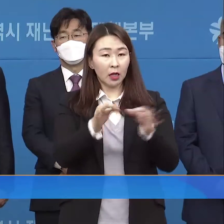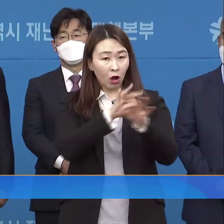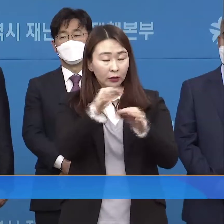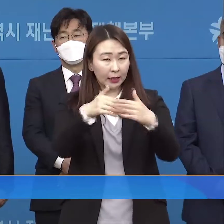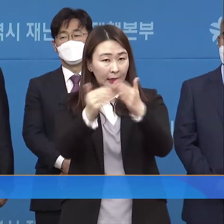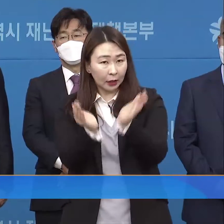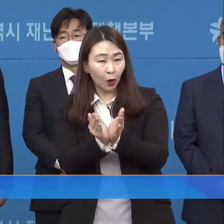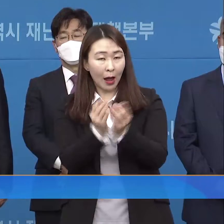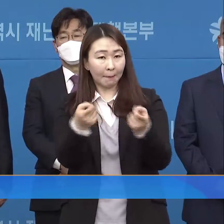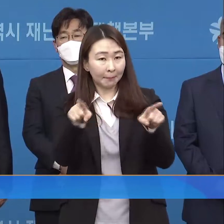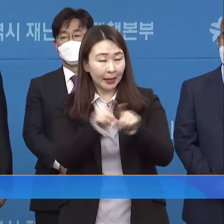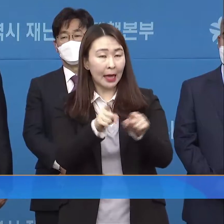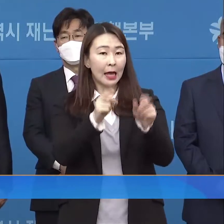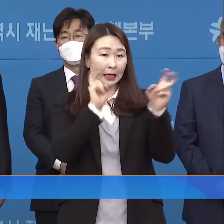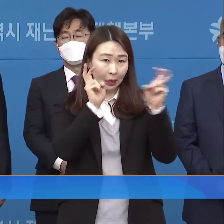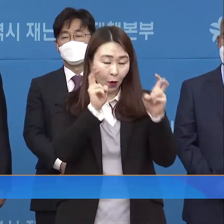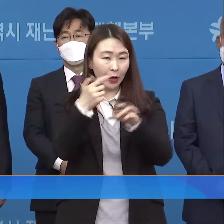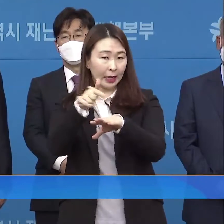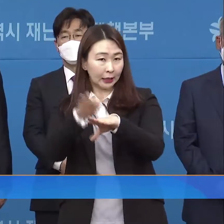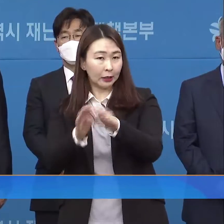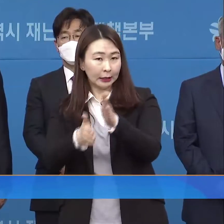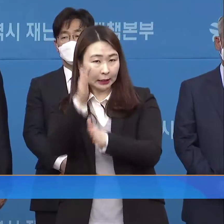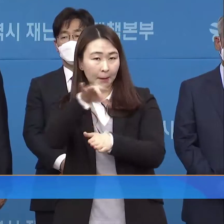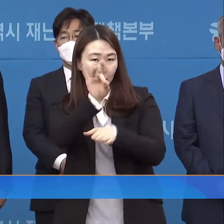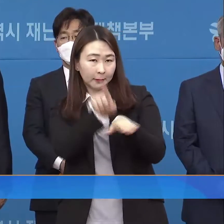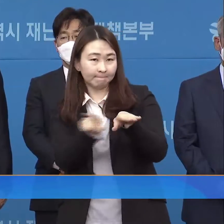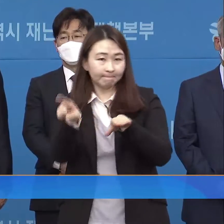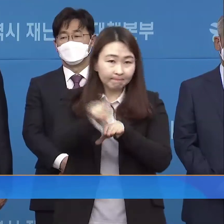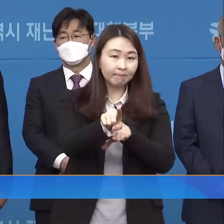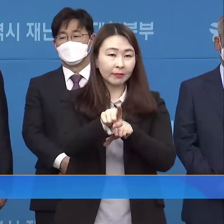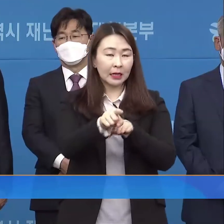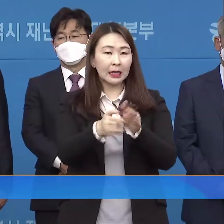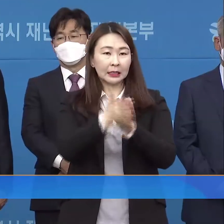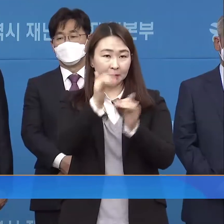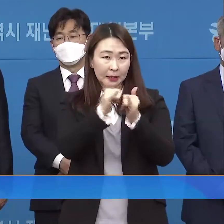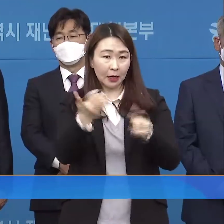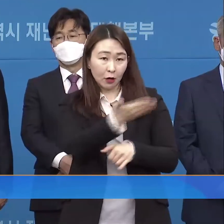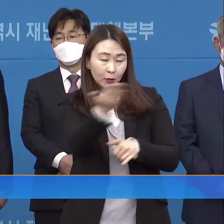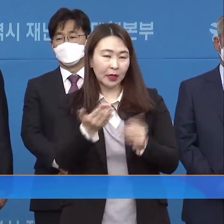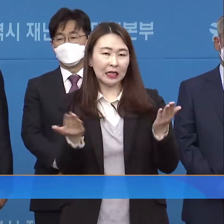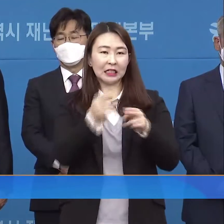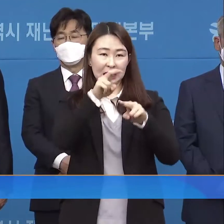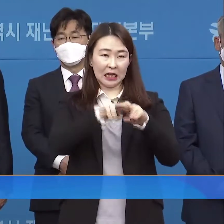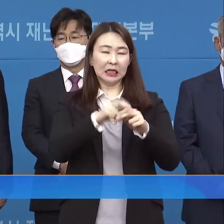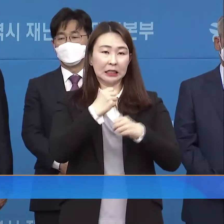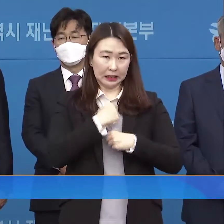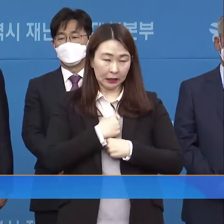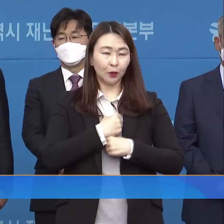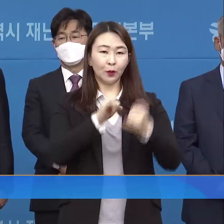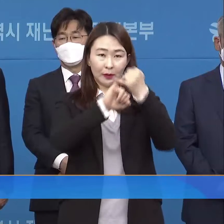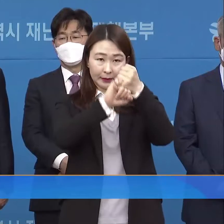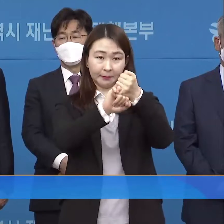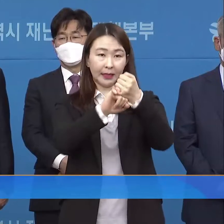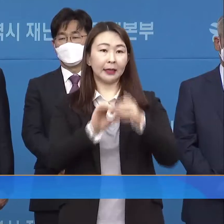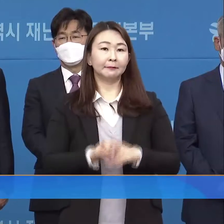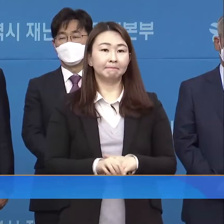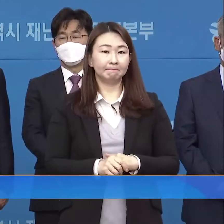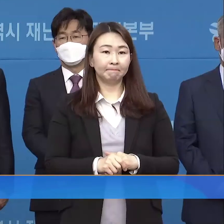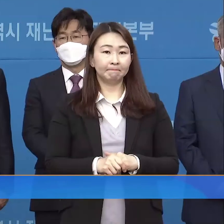경제 단체와 더불어 기업, 대전시가 최선두에 서서 시민의 일자리를 지키도록